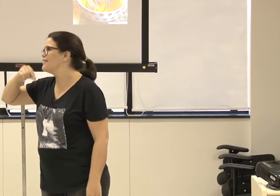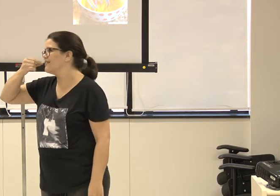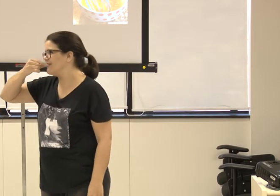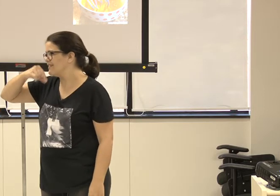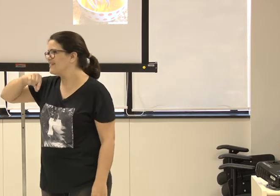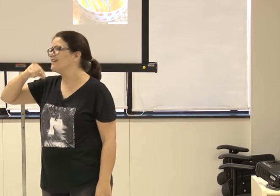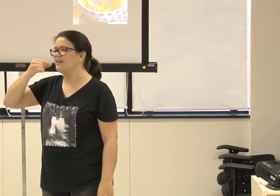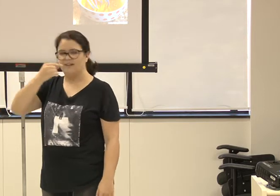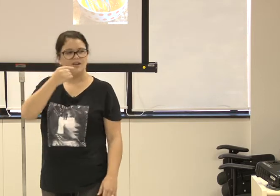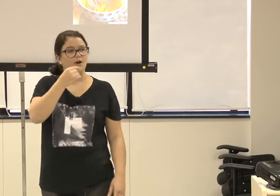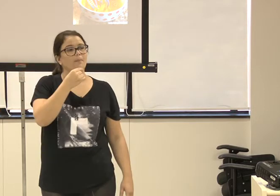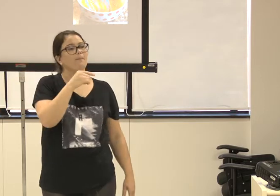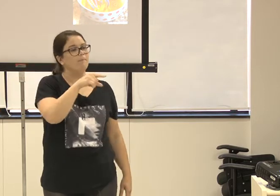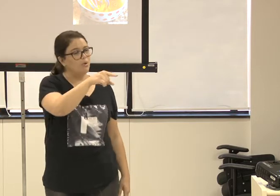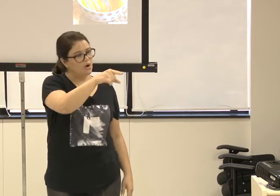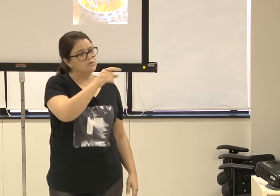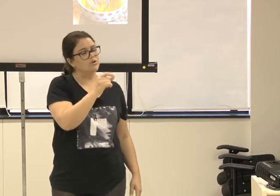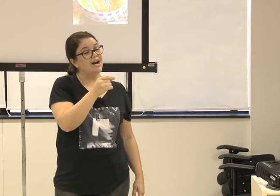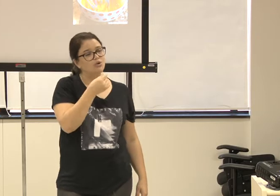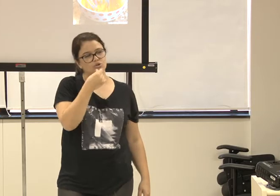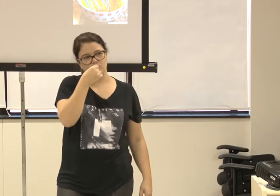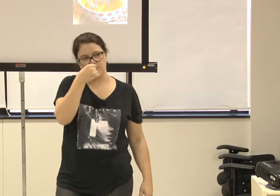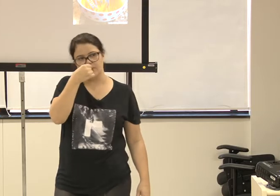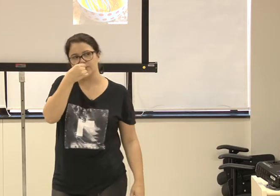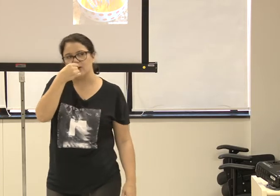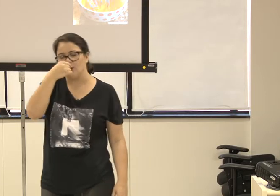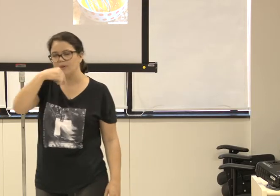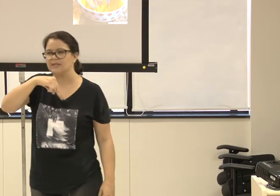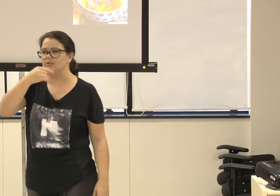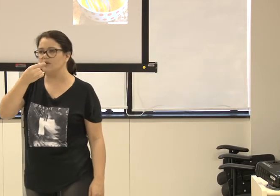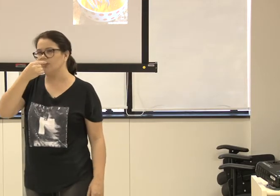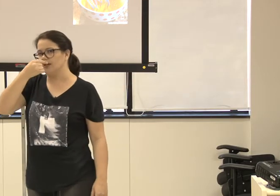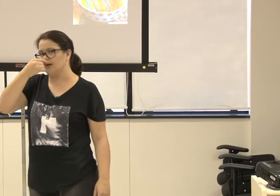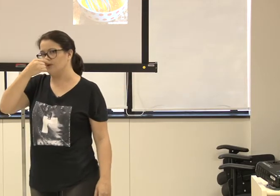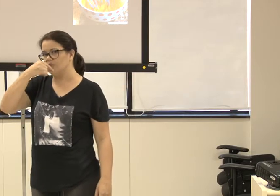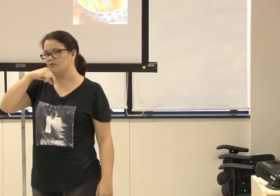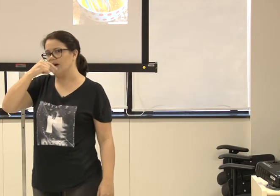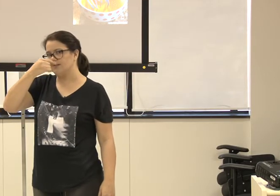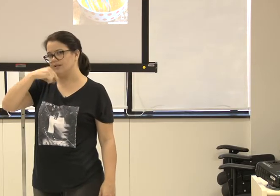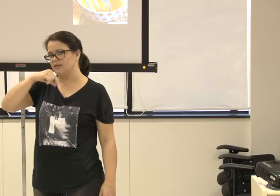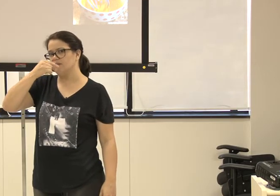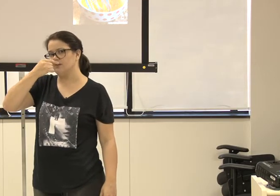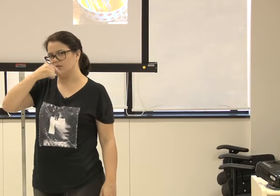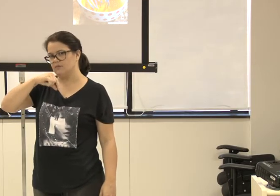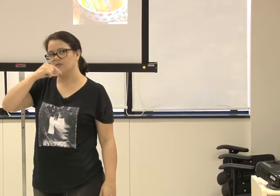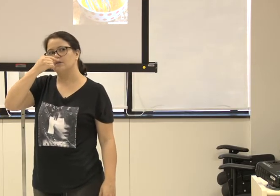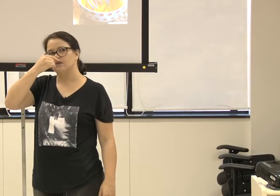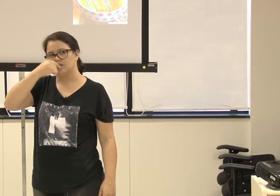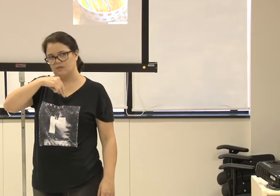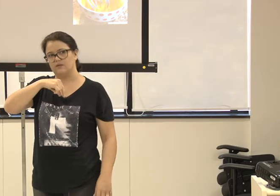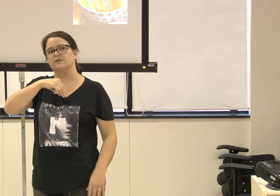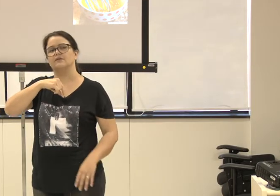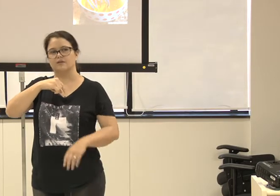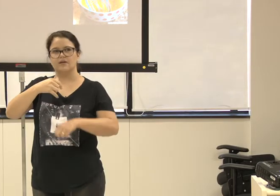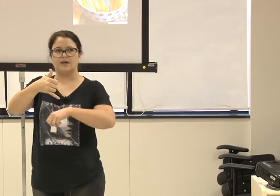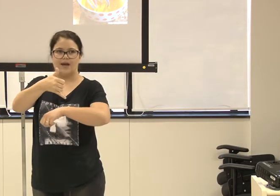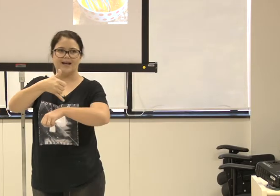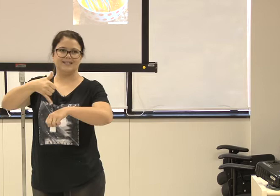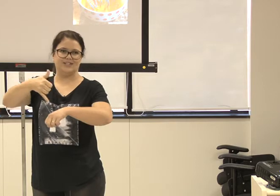Por quê? Por causa da semente? Por causa do caroço. Porque você come azeitona quando tem caroço, assim. Azeite.